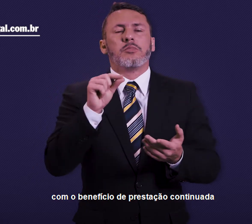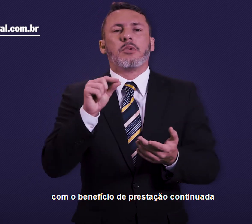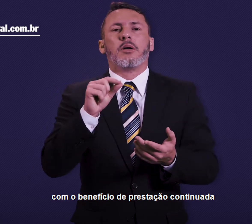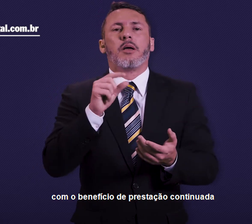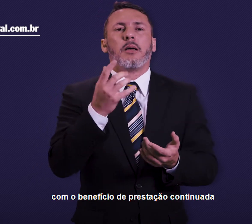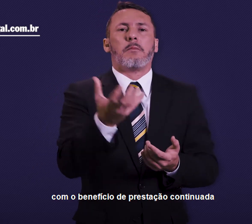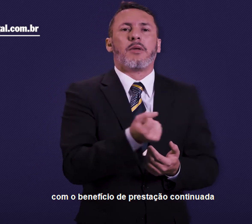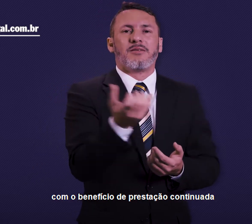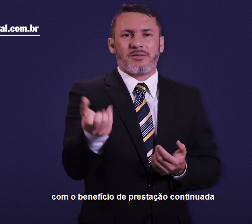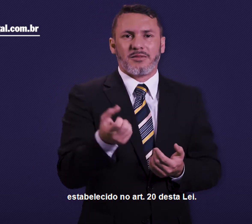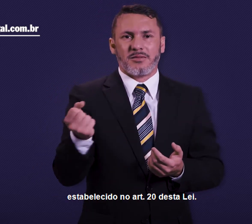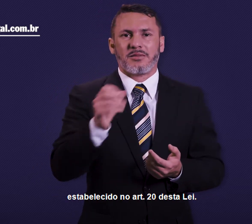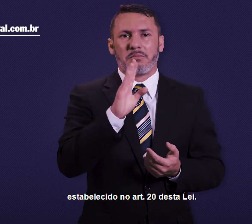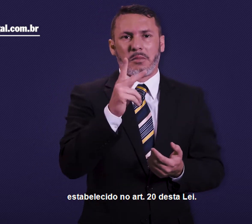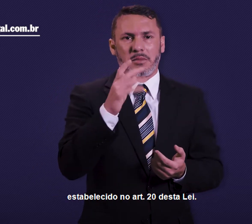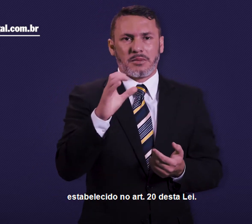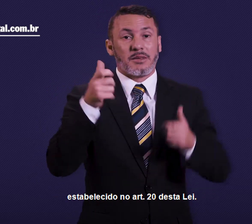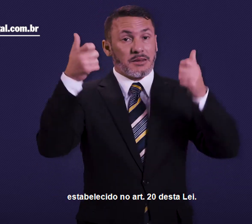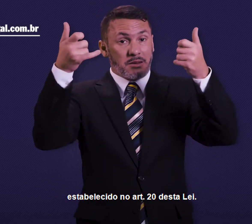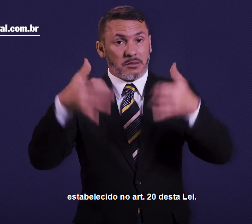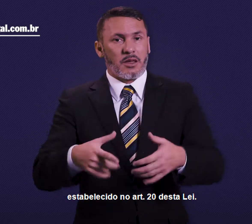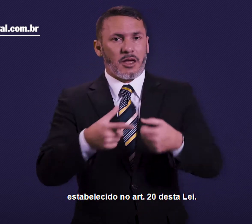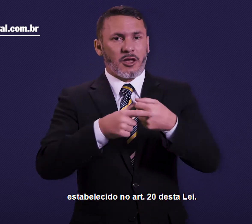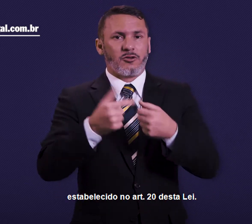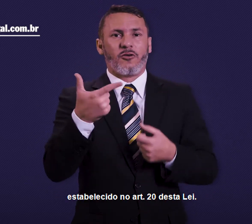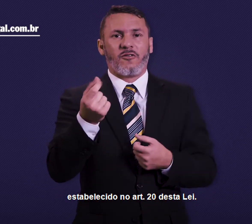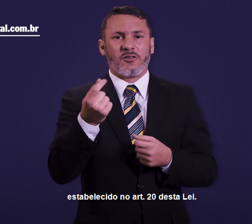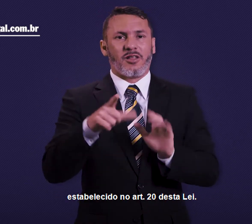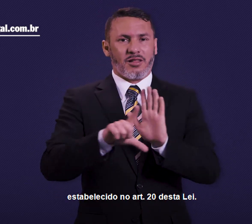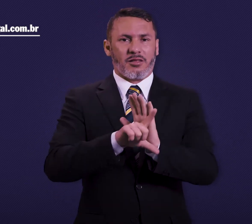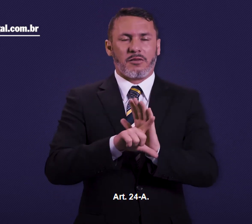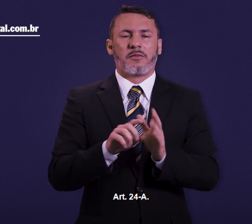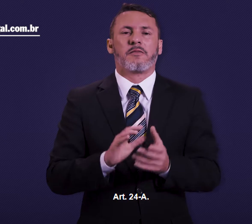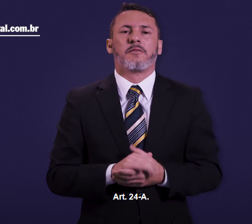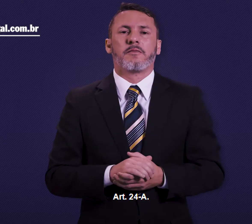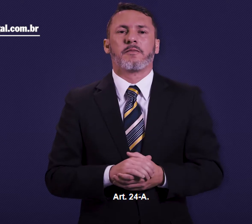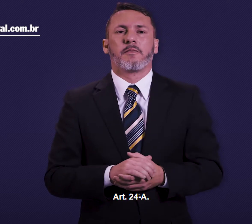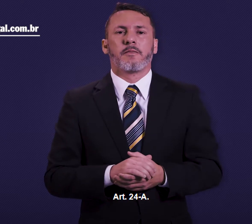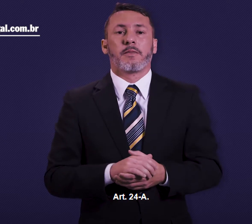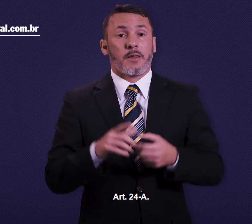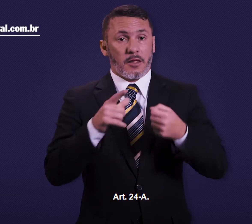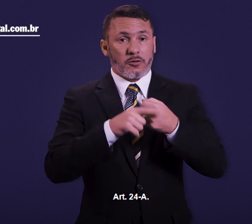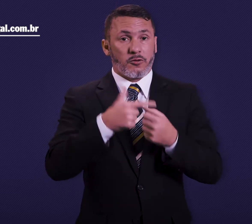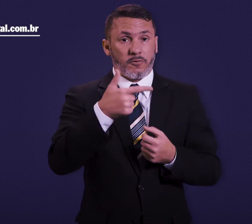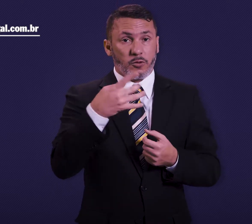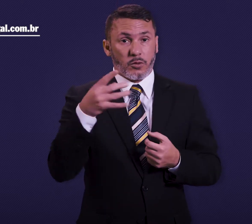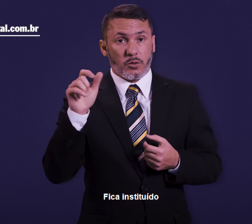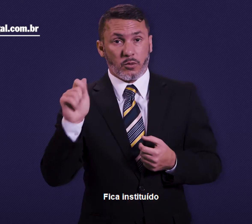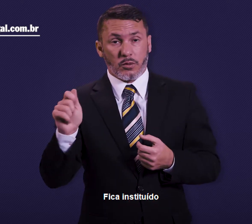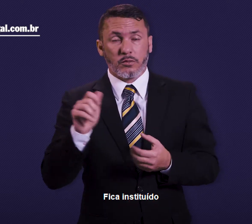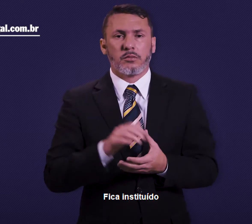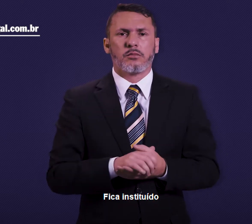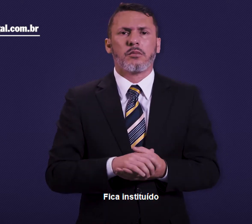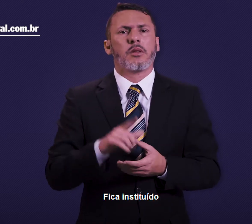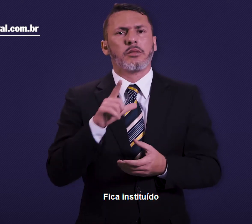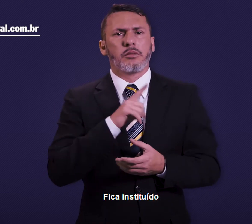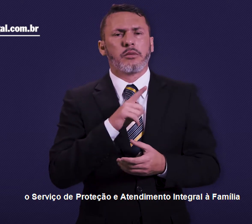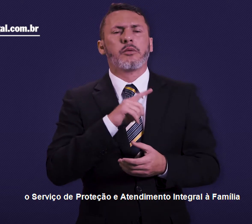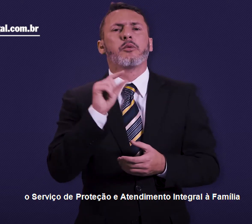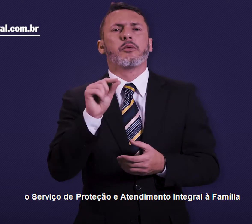prestação continuada estabelecido no artigo 20 desta lei. Artigo 24-A. Fica instituído o